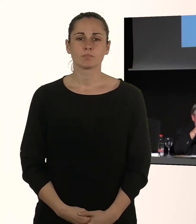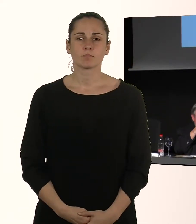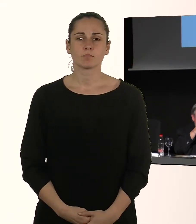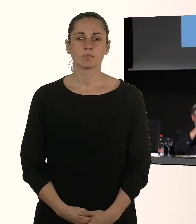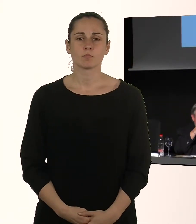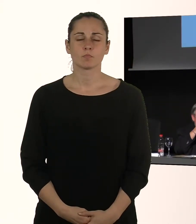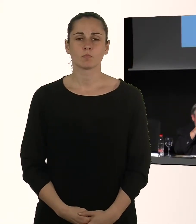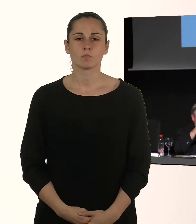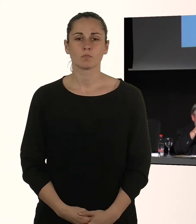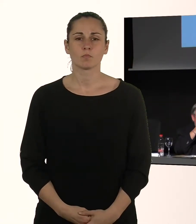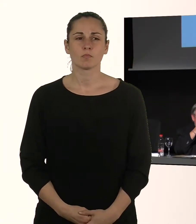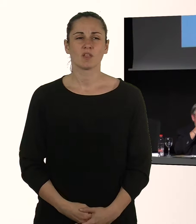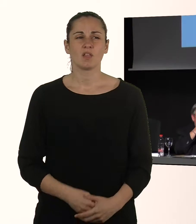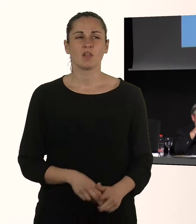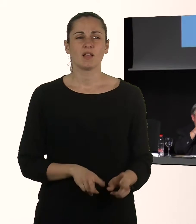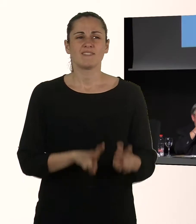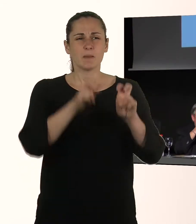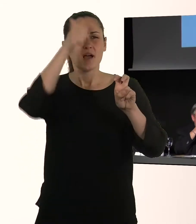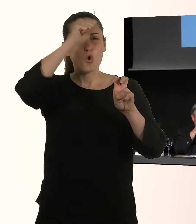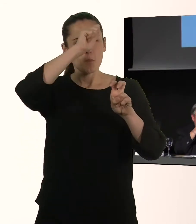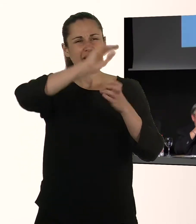¿Por qué escribir sobre los hombres?, nos dirá Márquez.